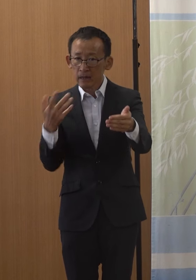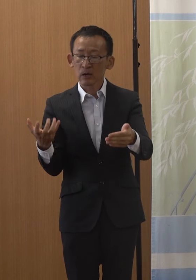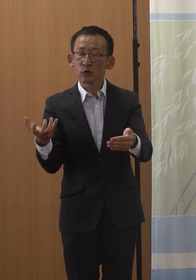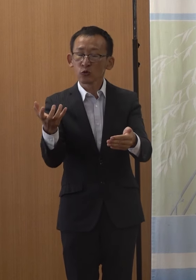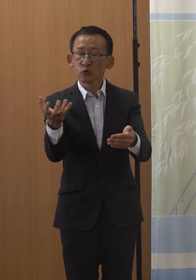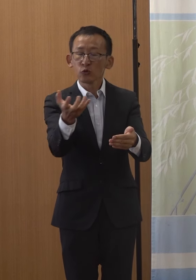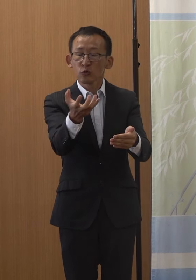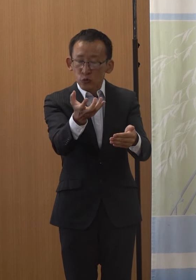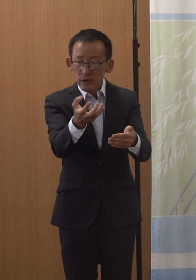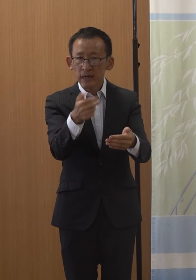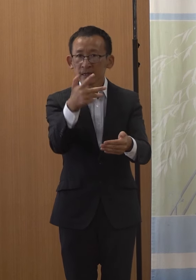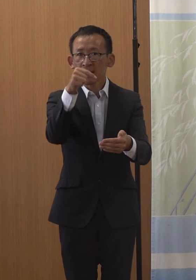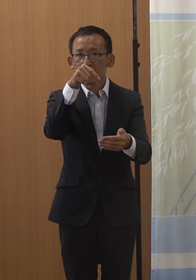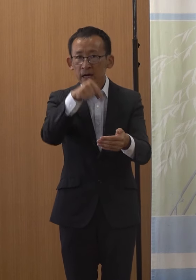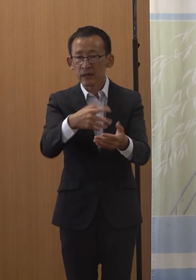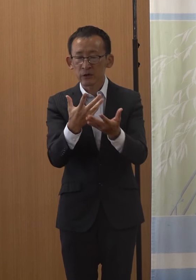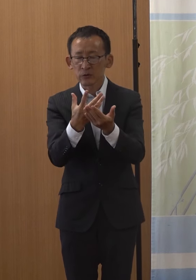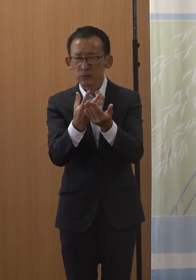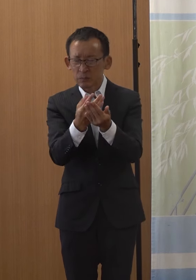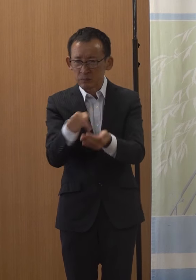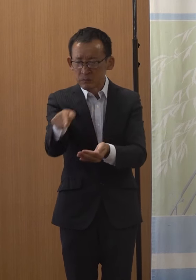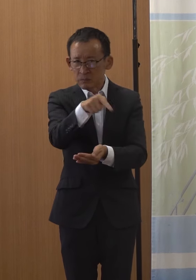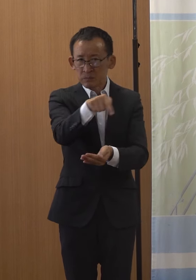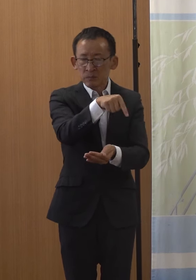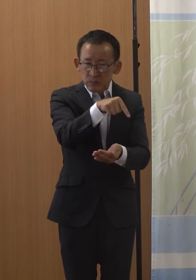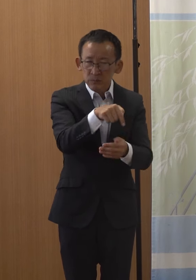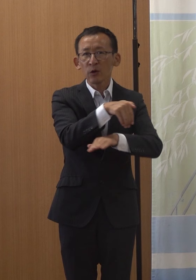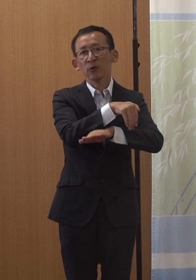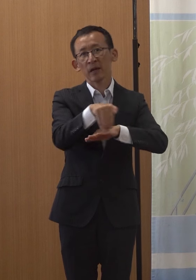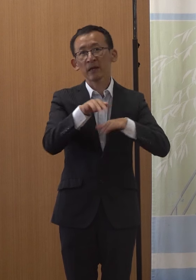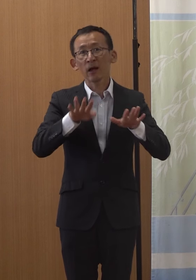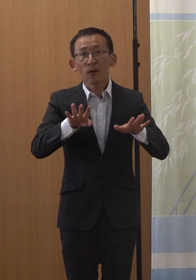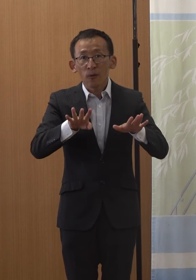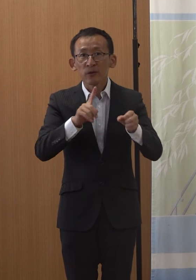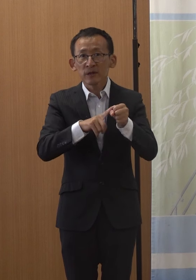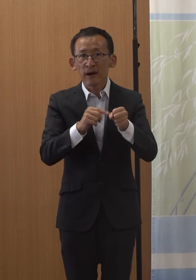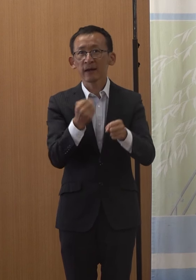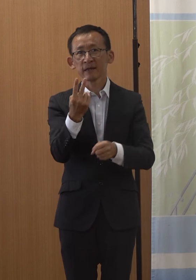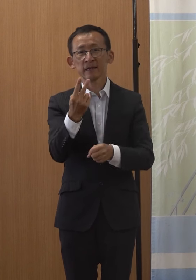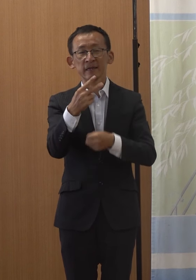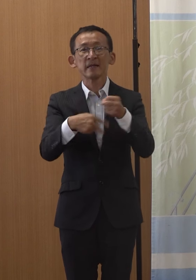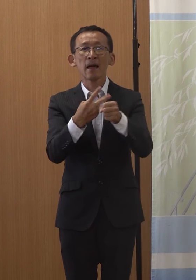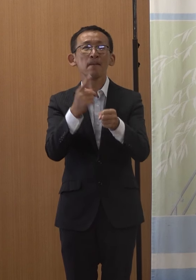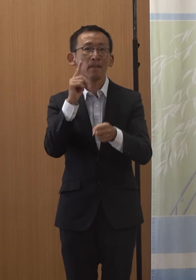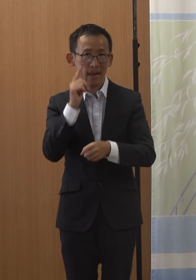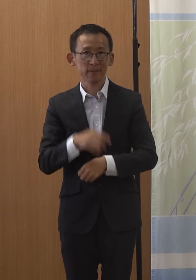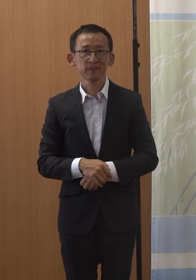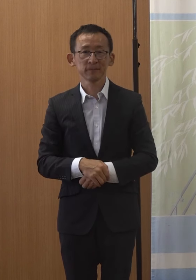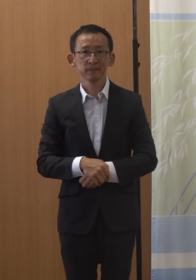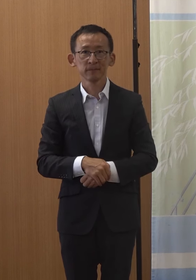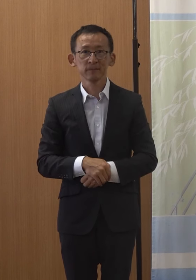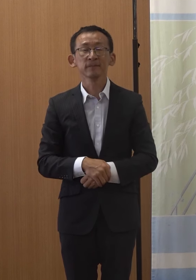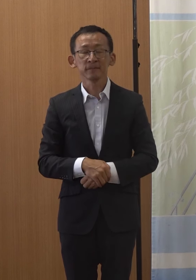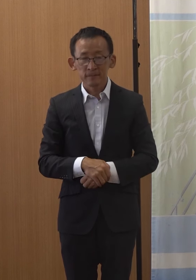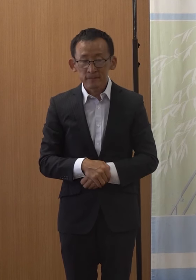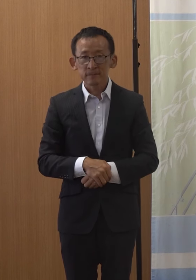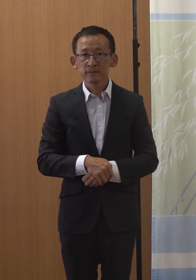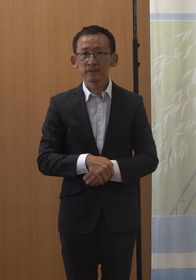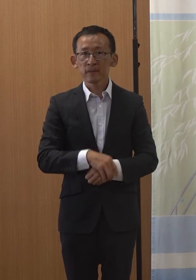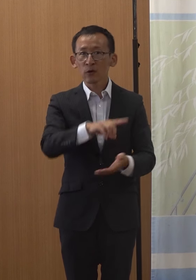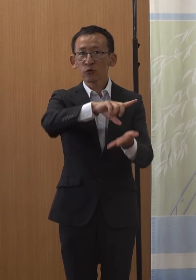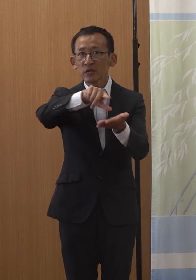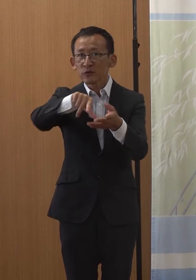、今年は2年目となります。皆様との意見交換を通じて、各地区の、課題の